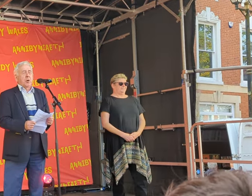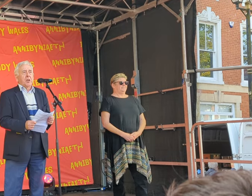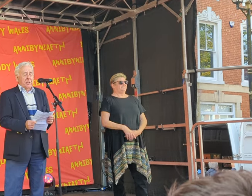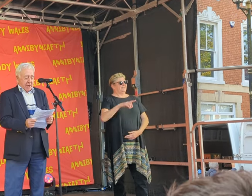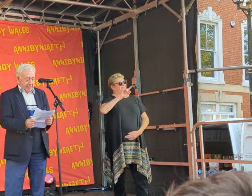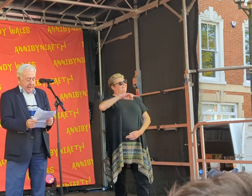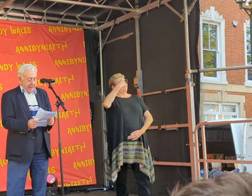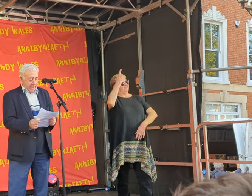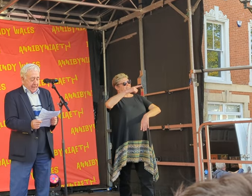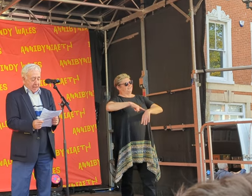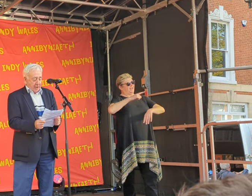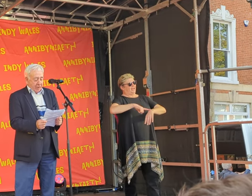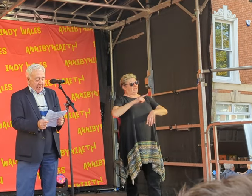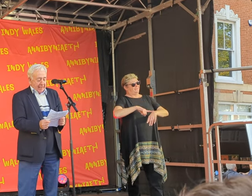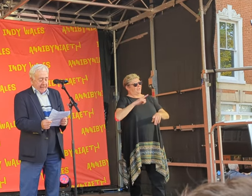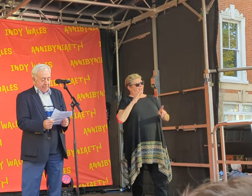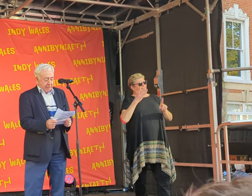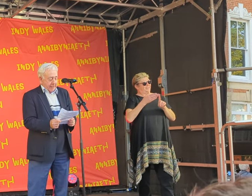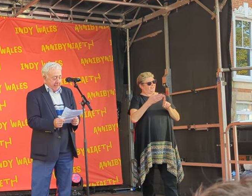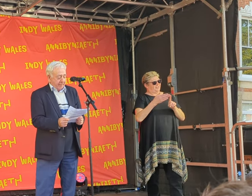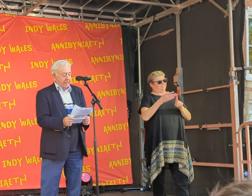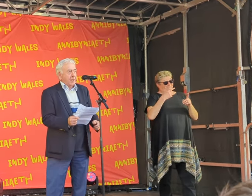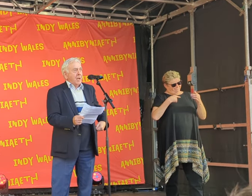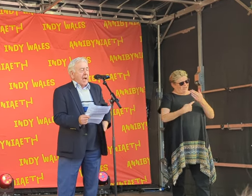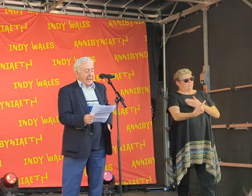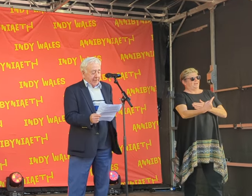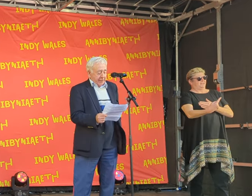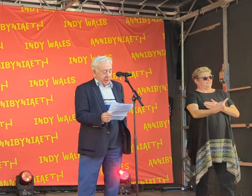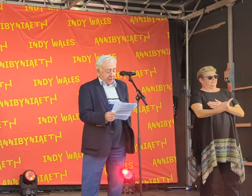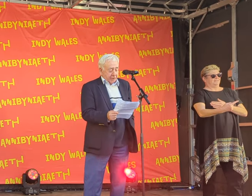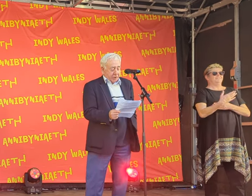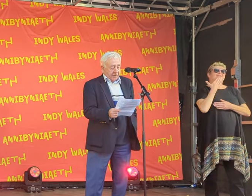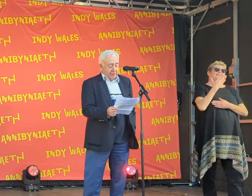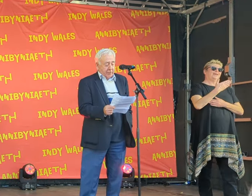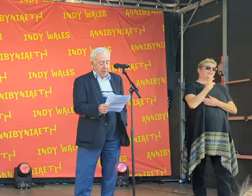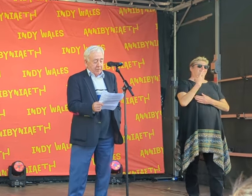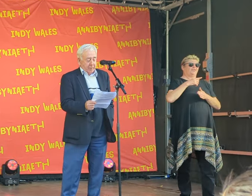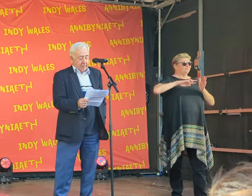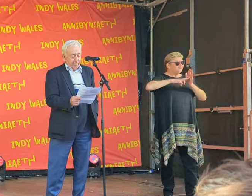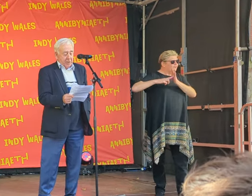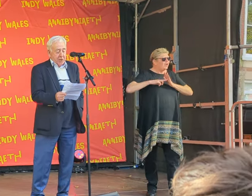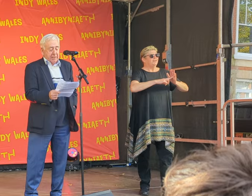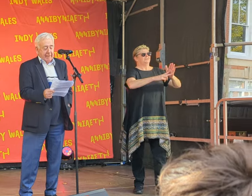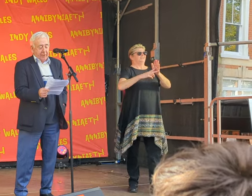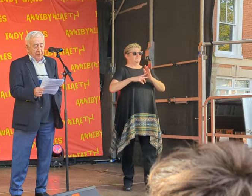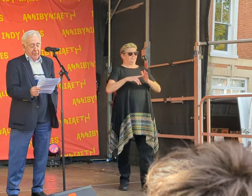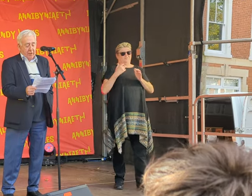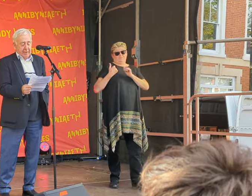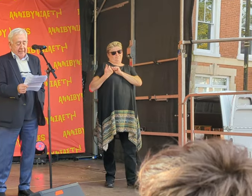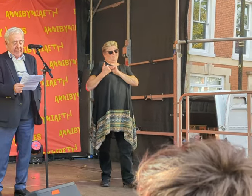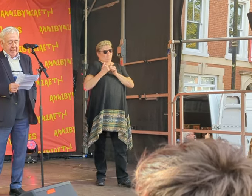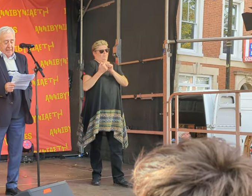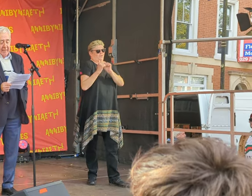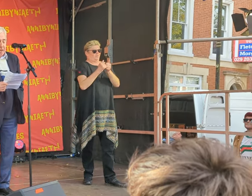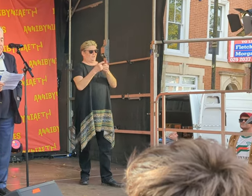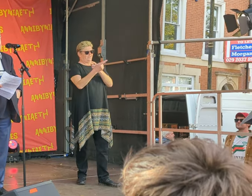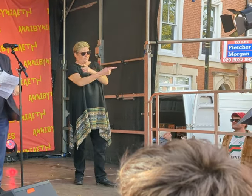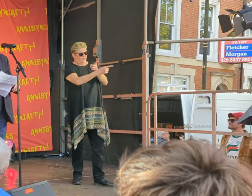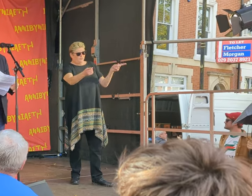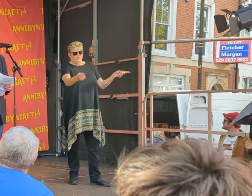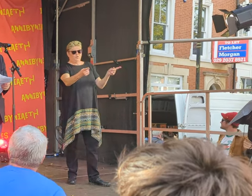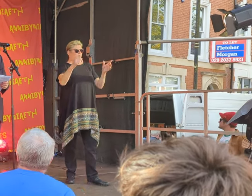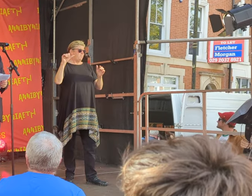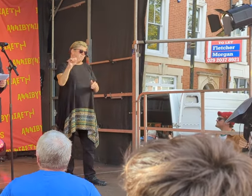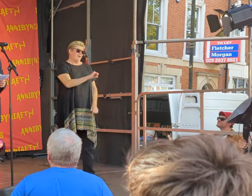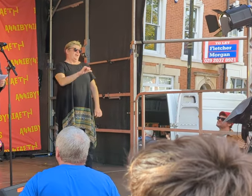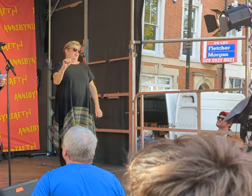Dyma tro cyntaf I anerch rali annibyniaeth ac a'i ddiolch i'r trefnyddion yn hyd lefaryddion ac I chi y